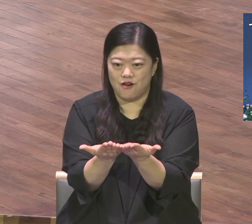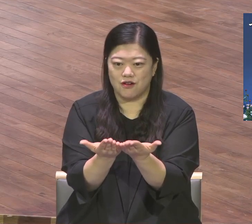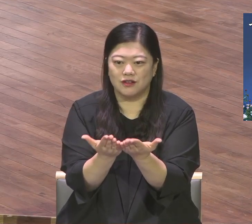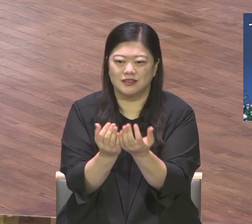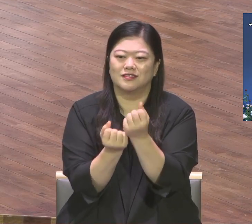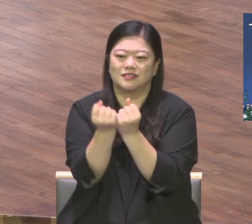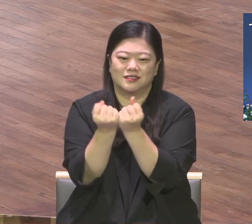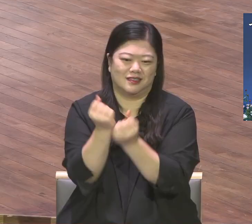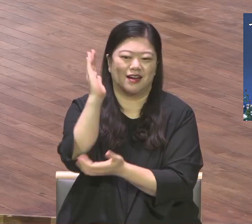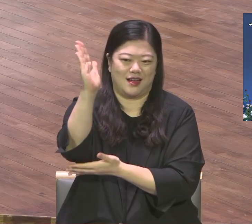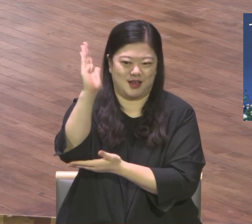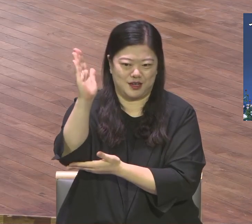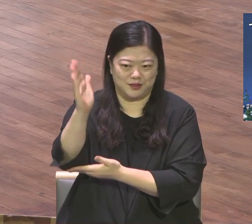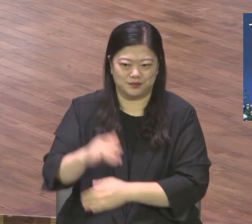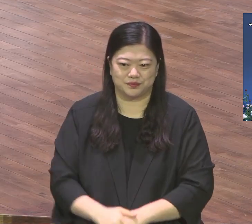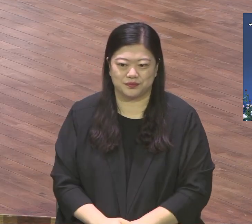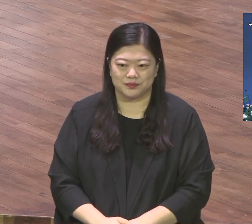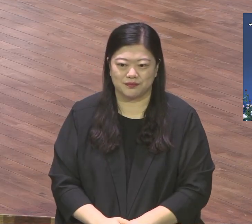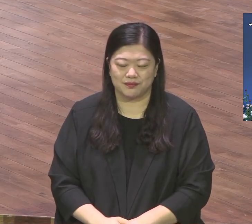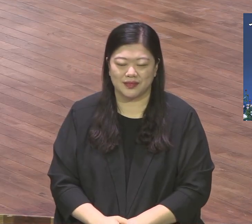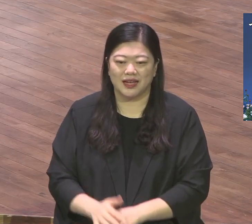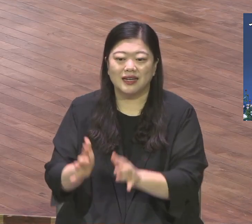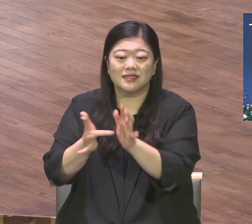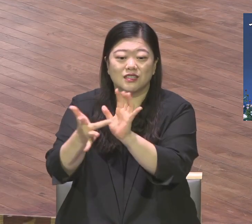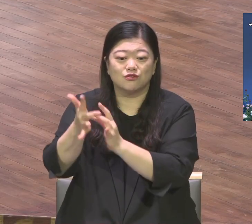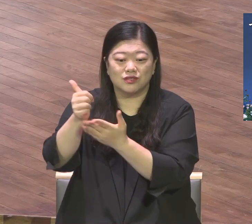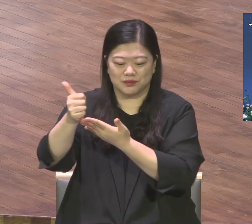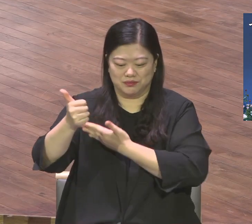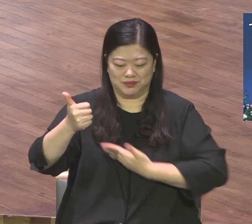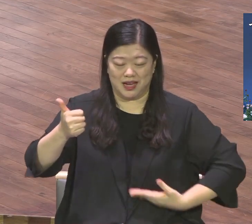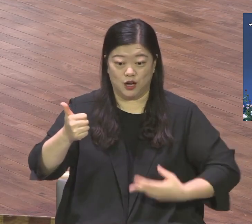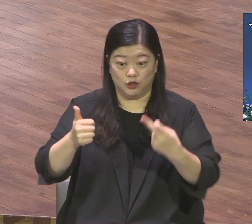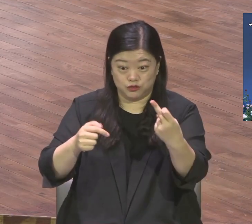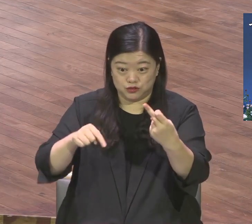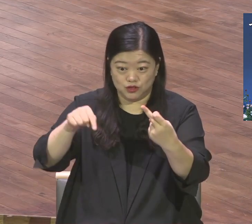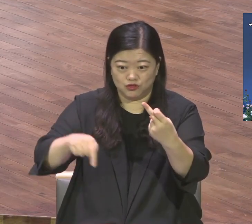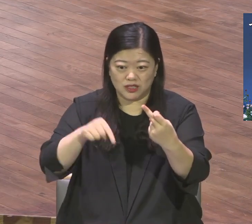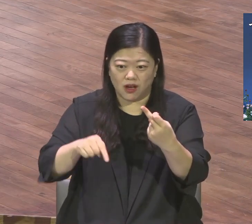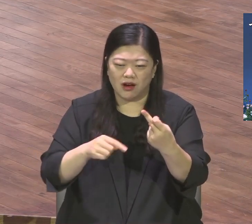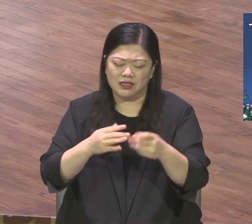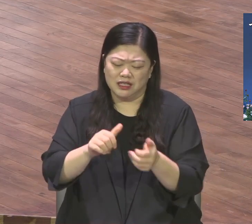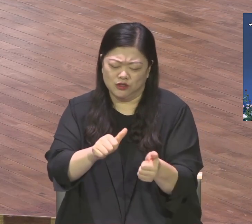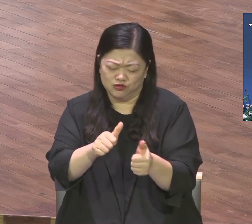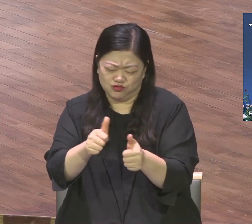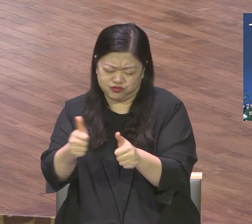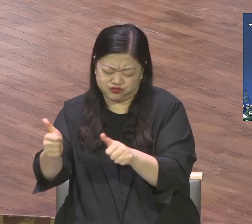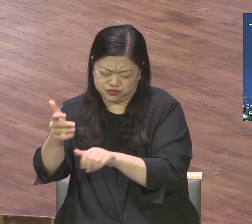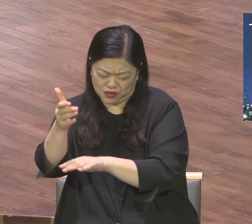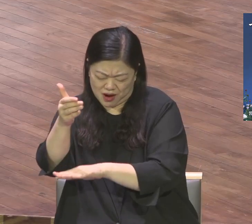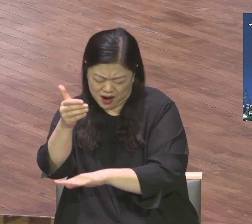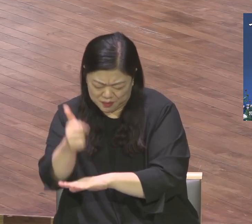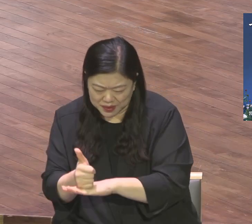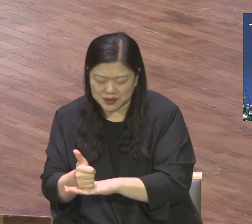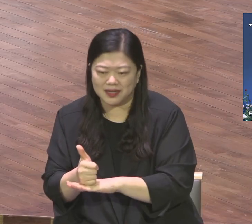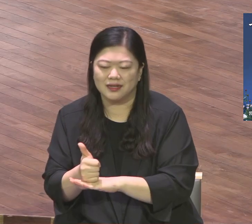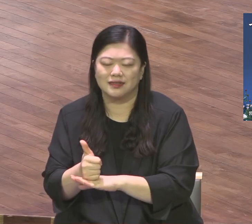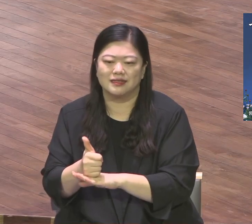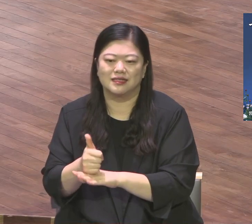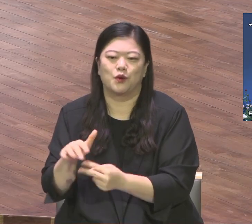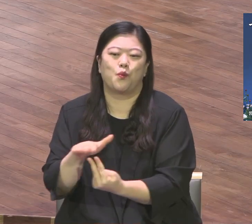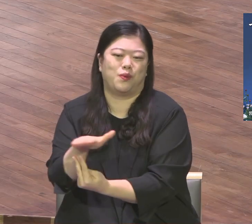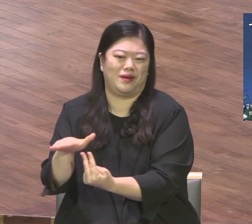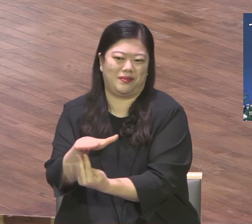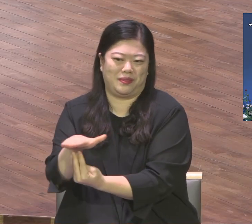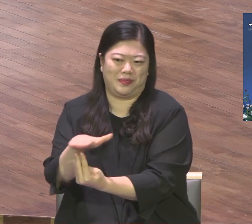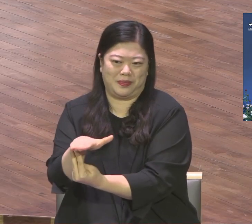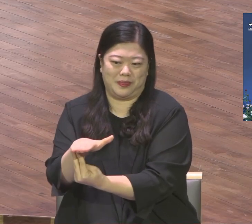사람 살아남았는데 사도 요한입니다. 사도 요한, 사도 요한의 서신, 형 야고보가 제일 먼저